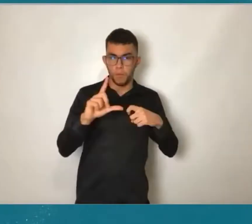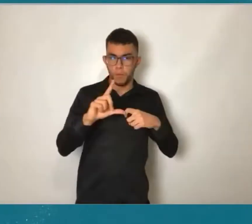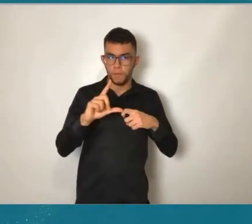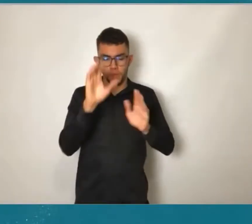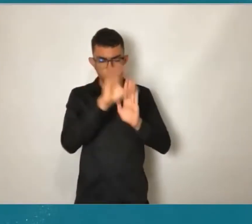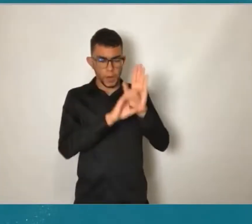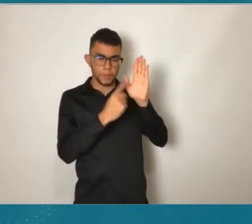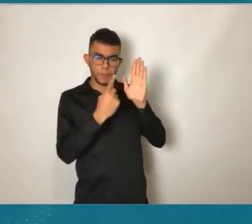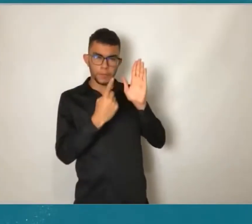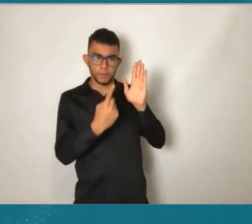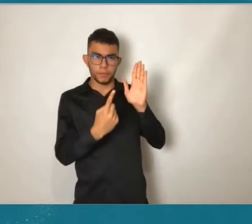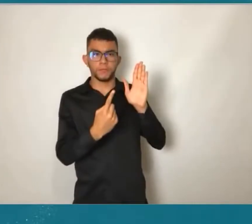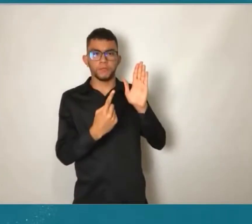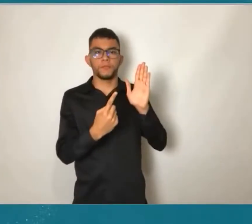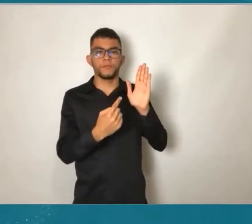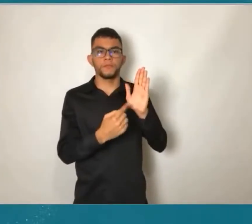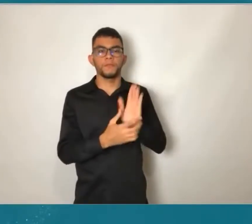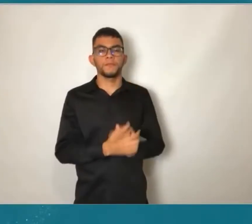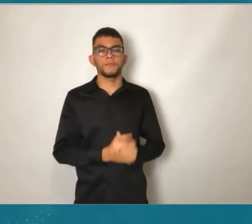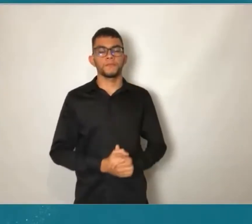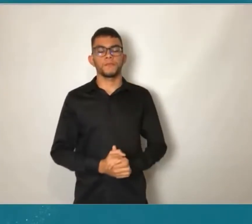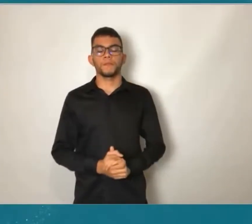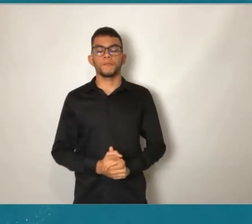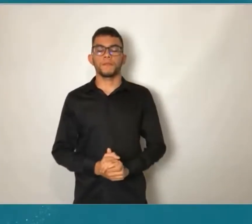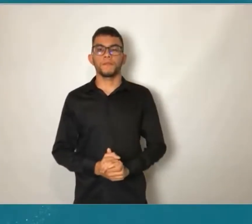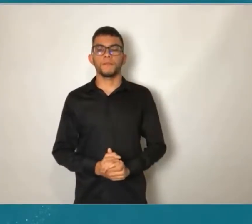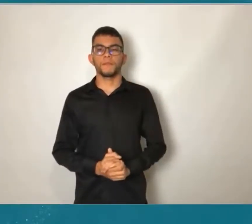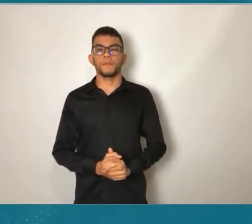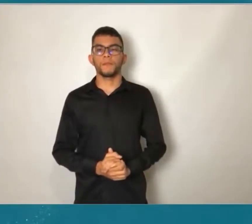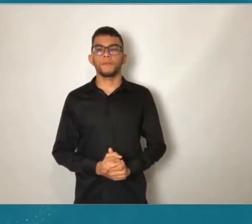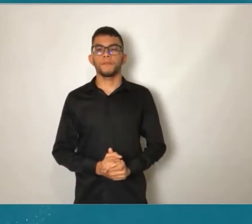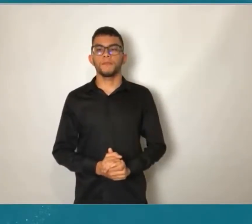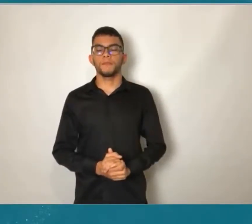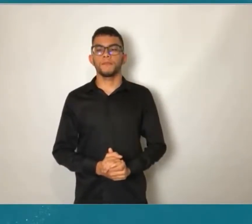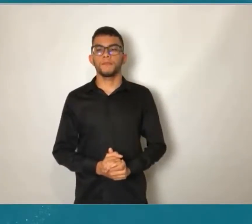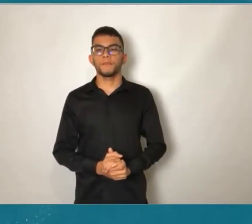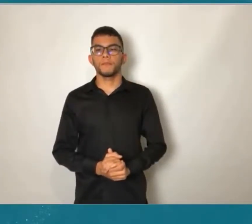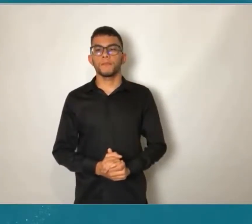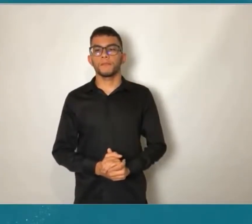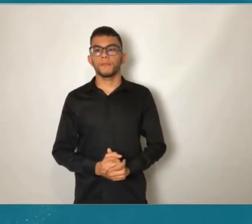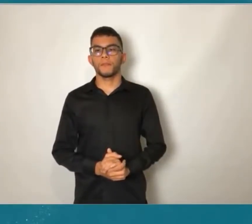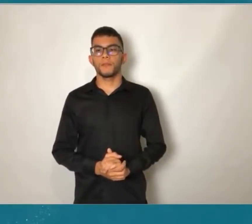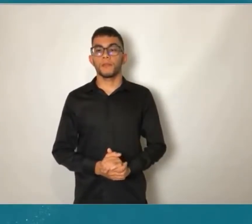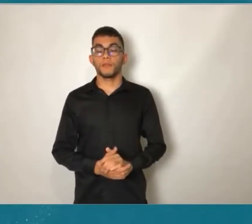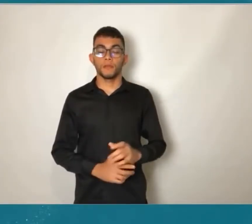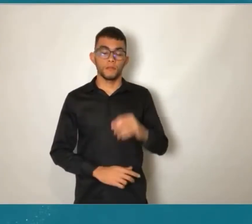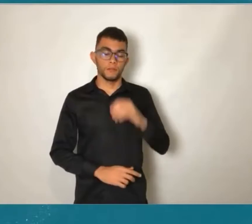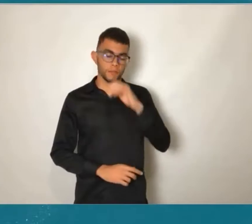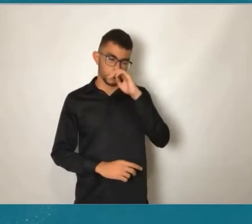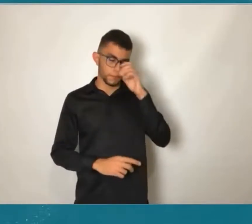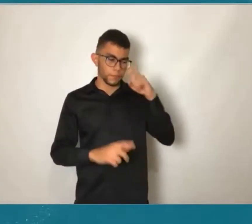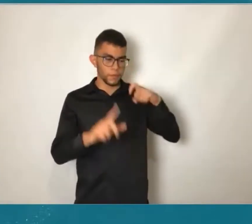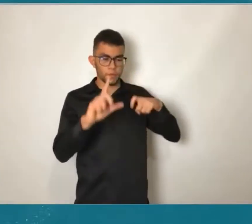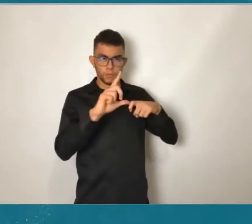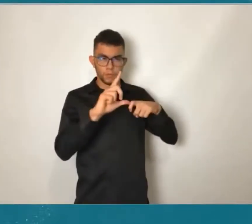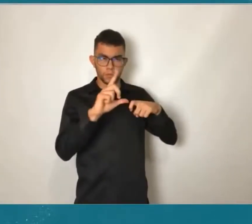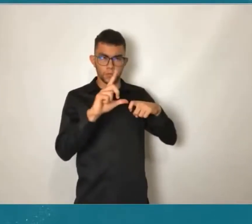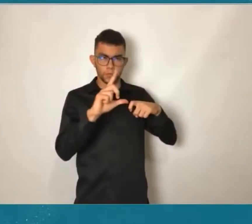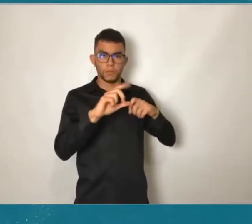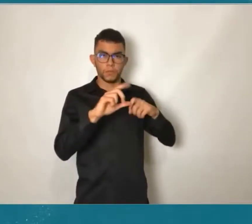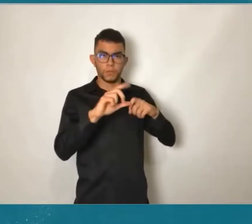experimente ir para a rua pregar evangelho, orar com as pessoas. Irmãos, eu quero que os meus netos, as minhas